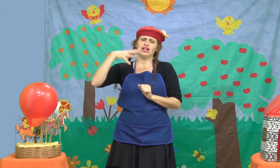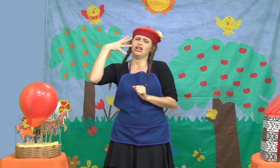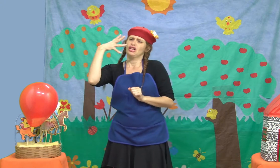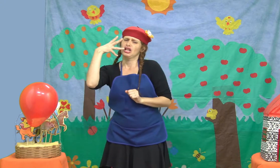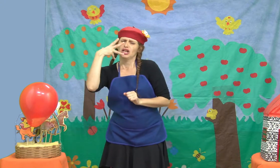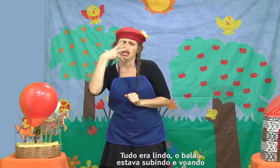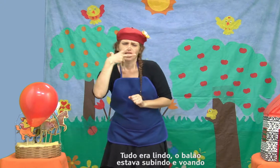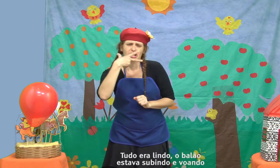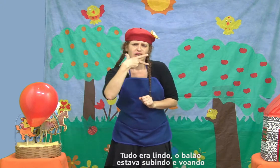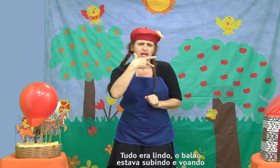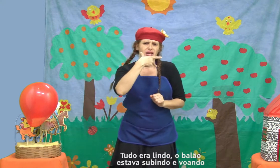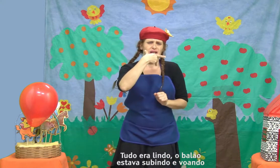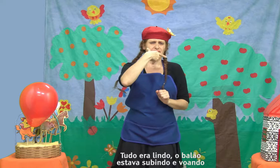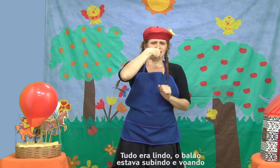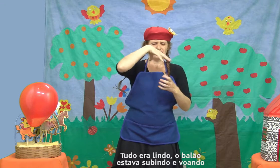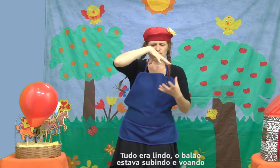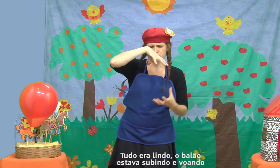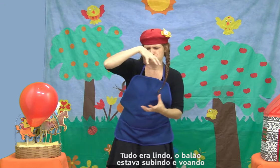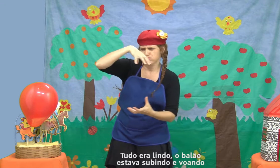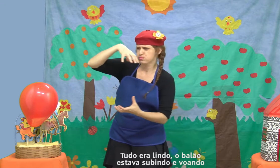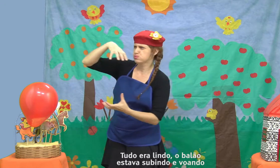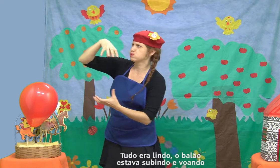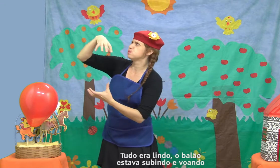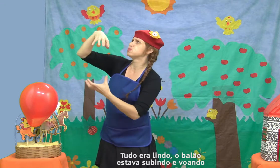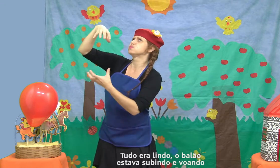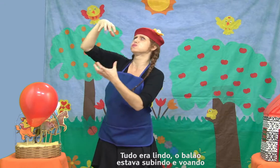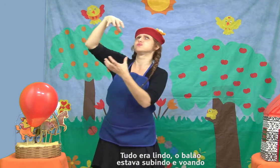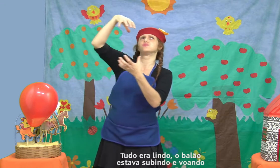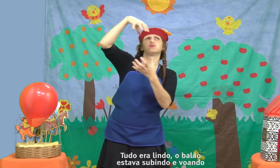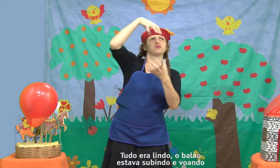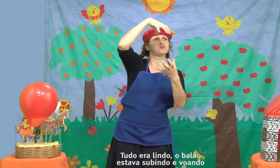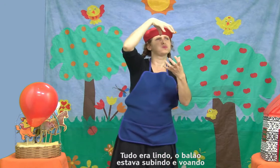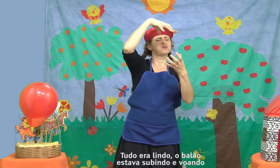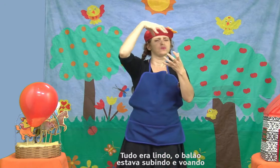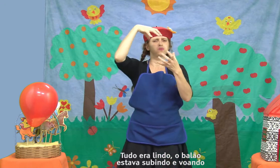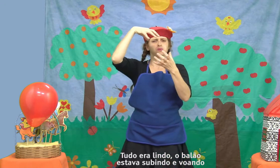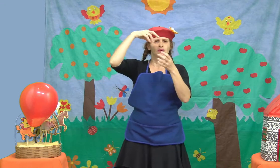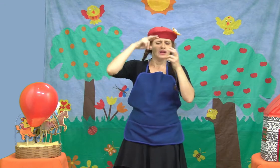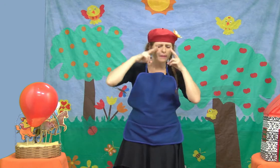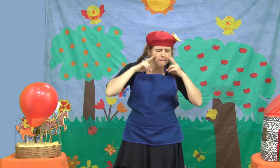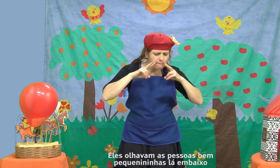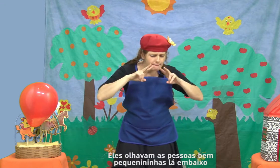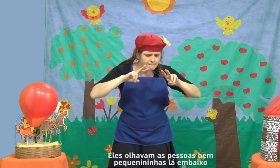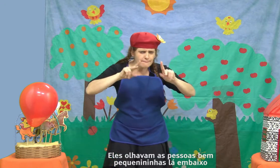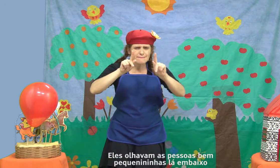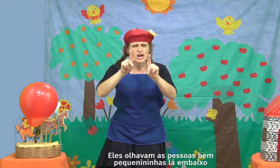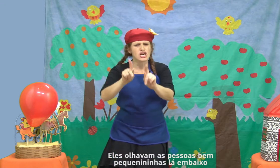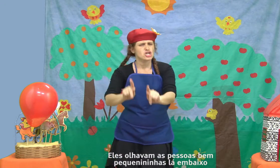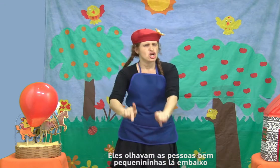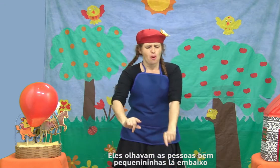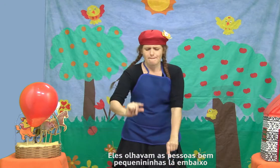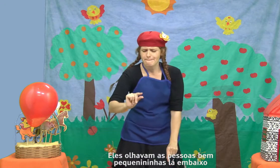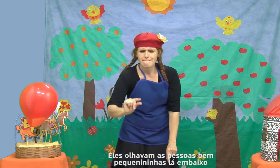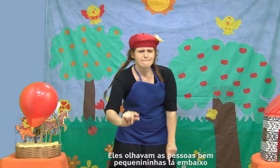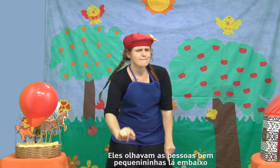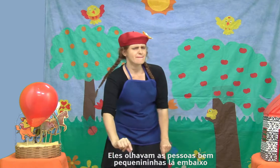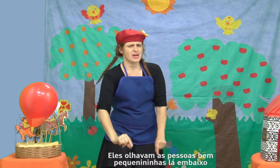tudo era lindo o balão estava subindo e voando eles olhavam as pessoas bem pequenininhas lá